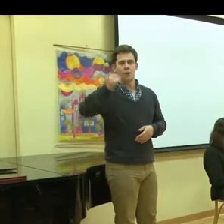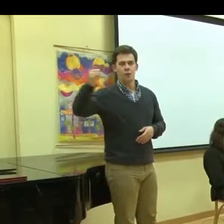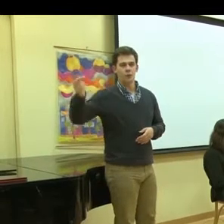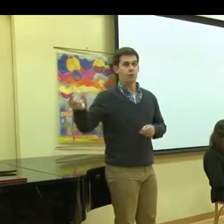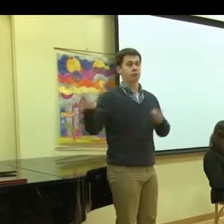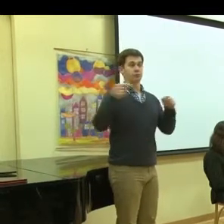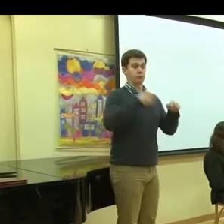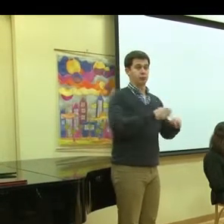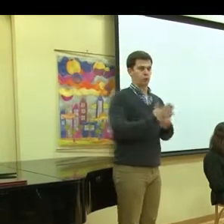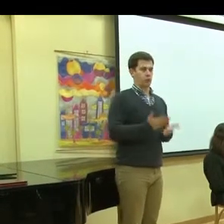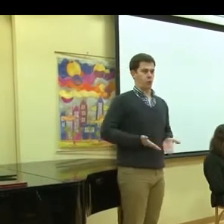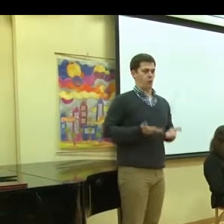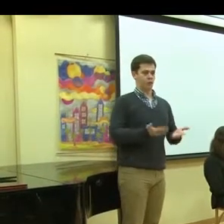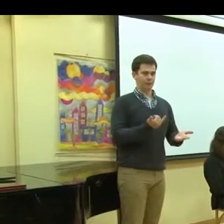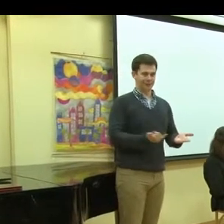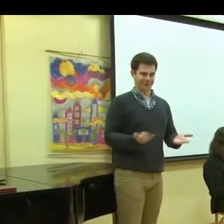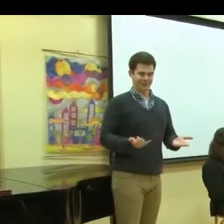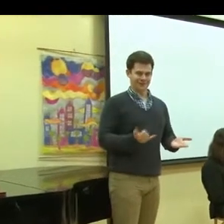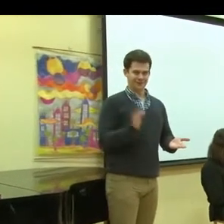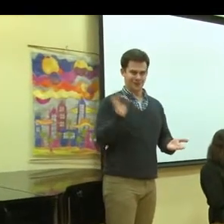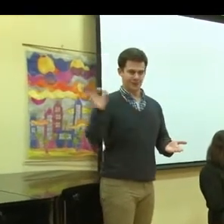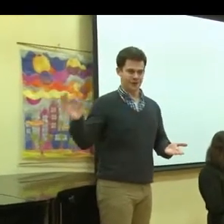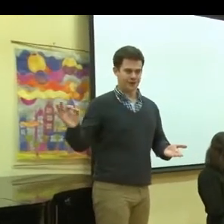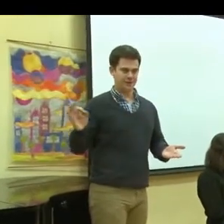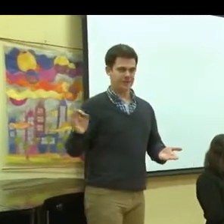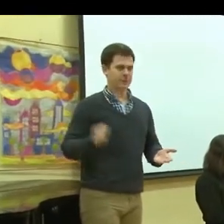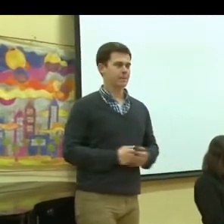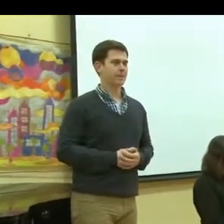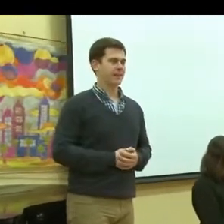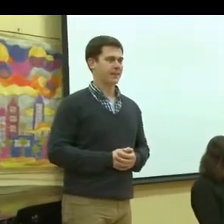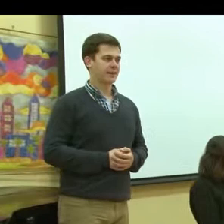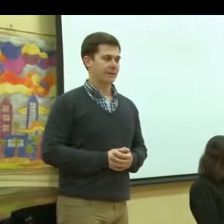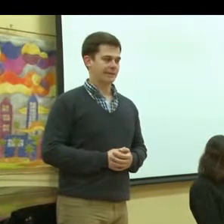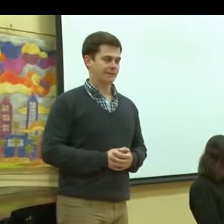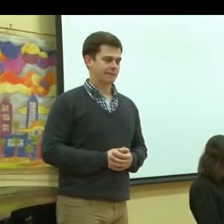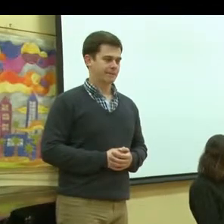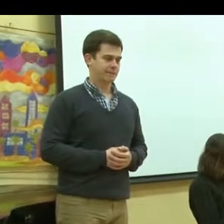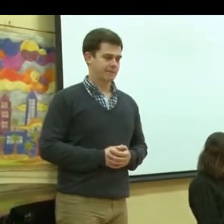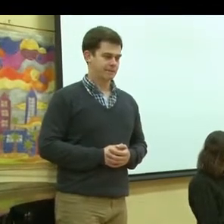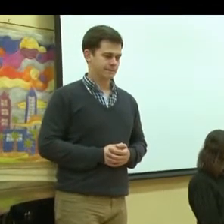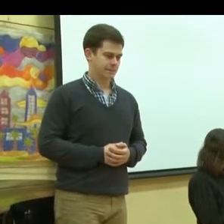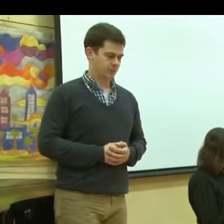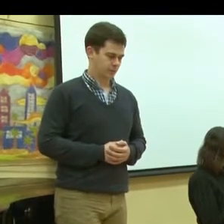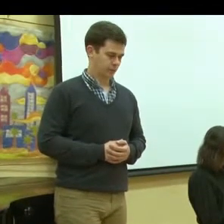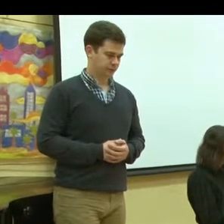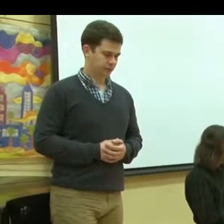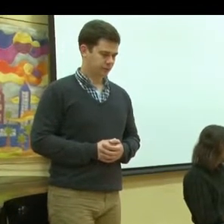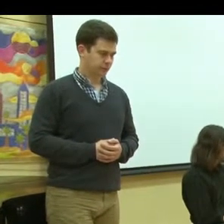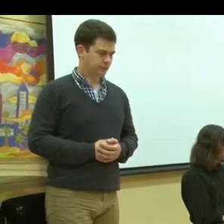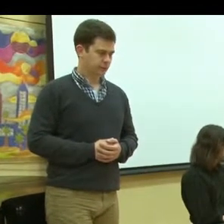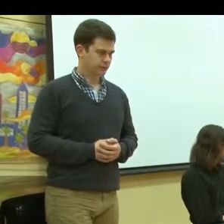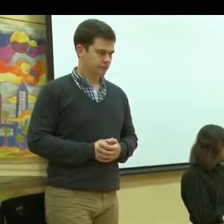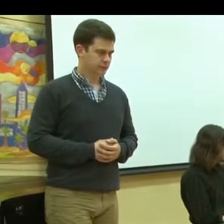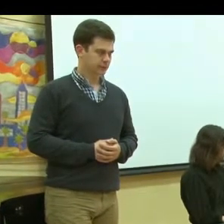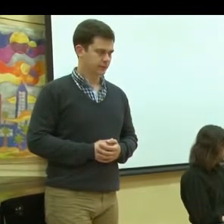Argentyńczycy. Toma carácter propio de la región. Ya se estiliza mucho más el tango, ya se